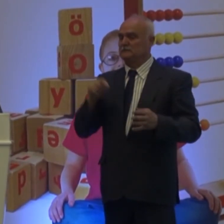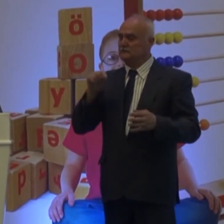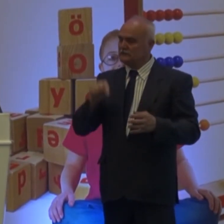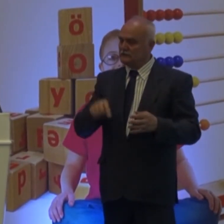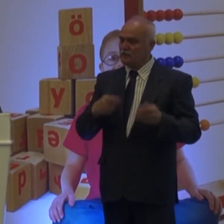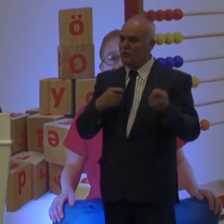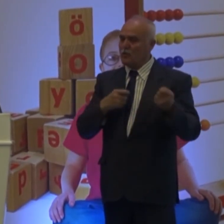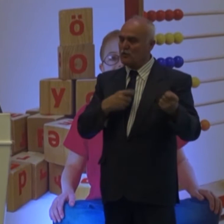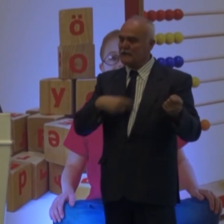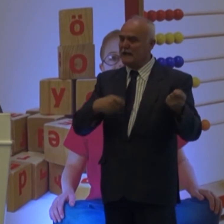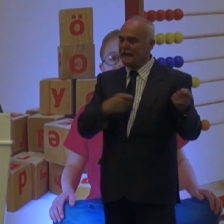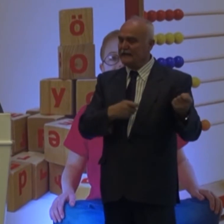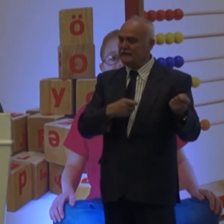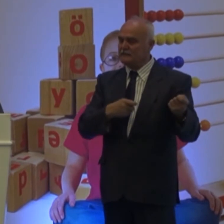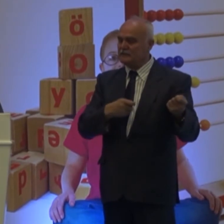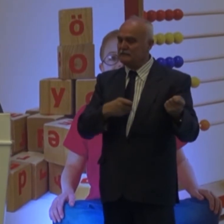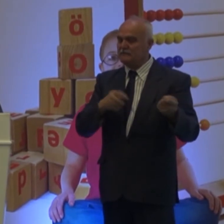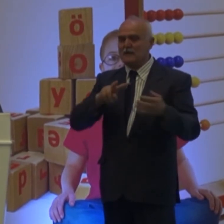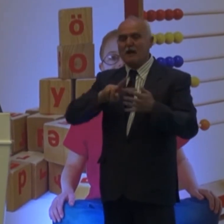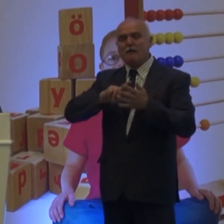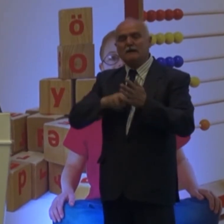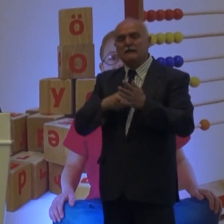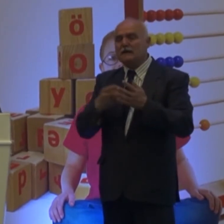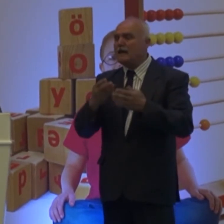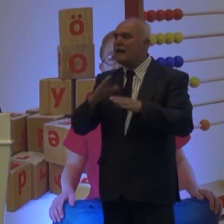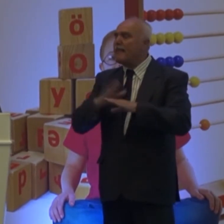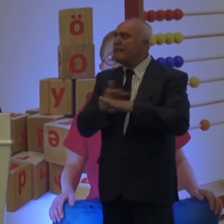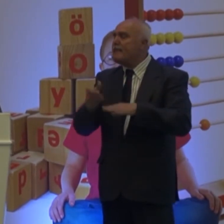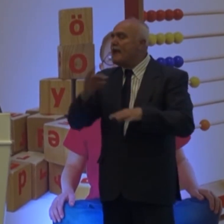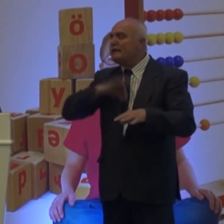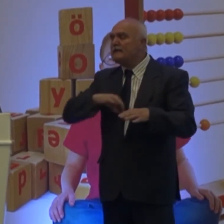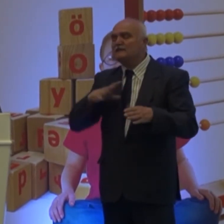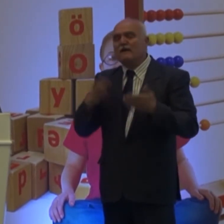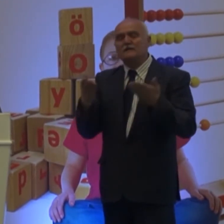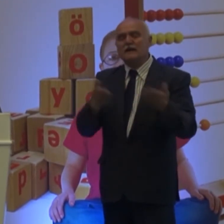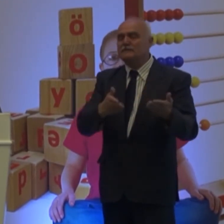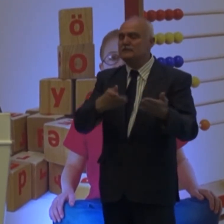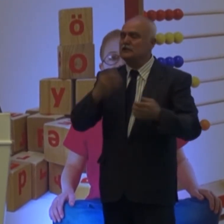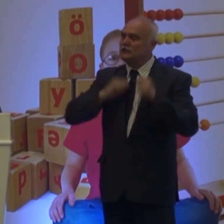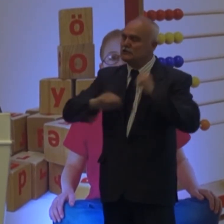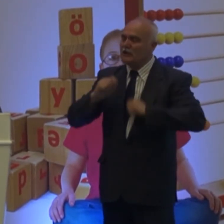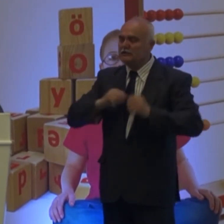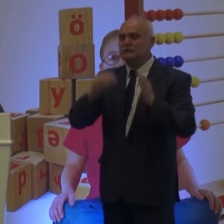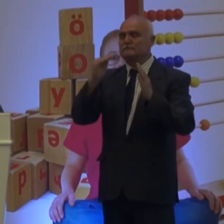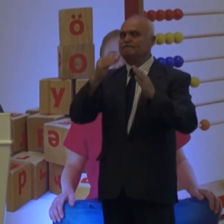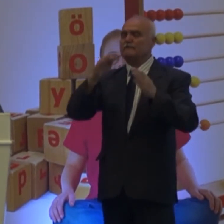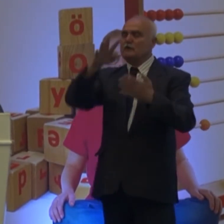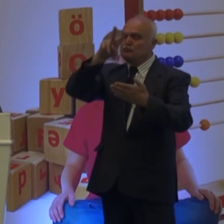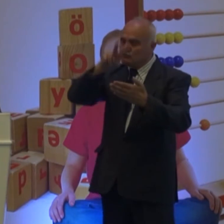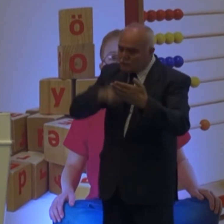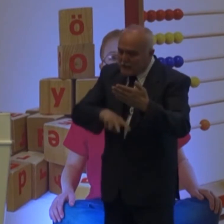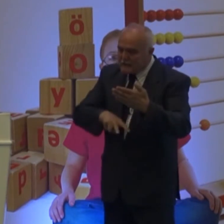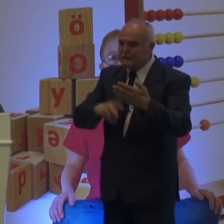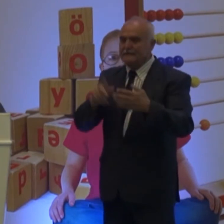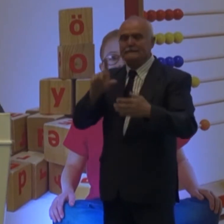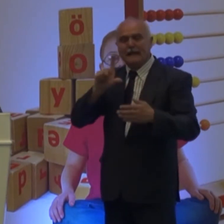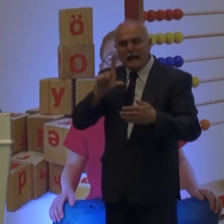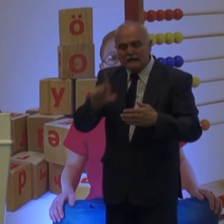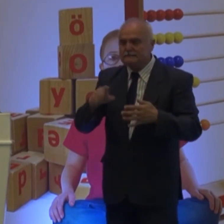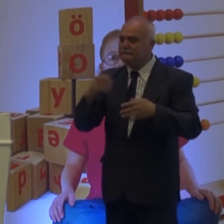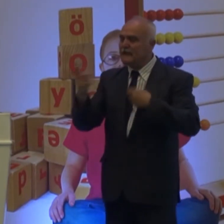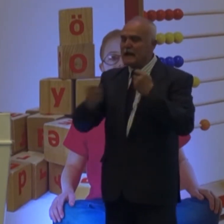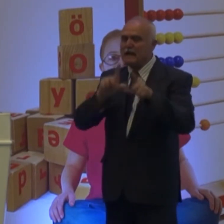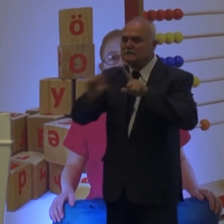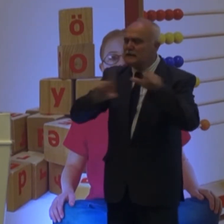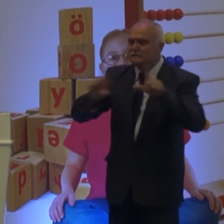özel eğitim sınıfında bulunması gereken materyal türlerini çalıştık, tasnif ettik. Ne? neler olması gerektiğini paket paket